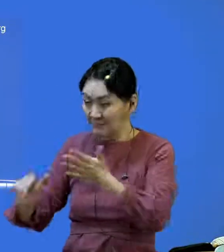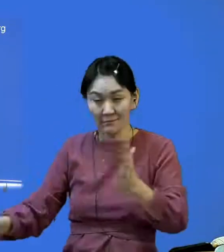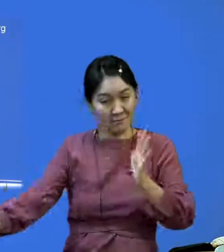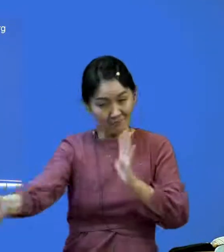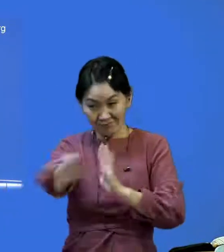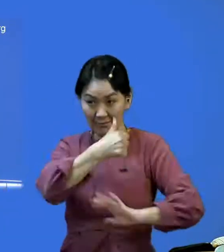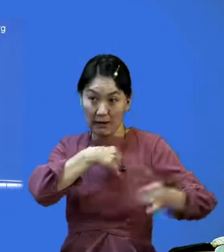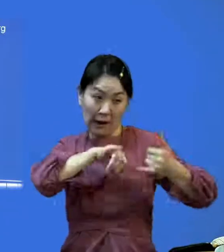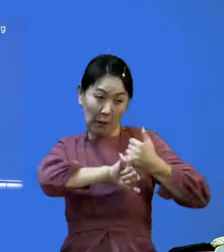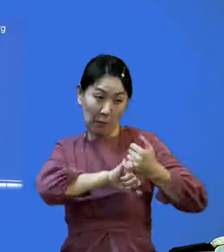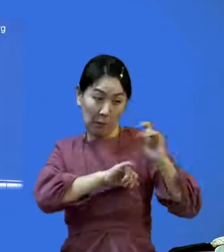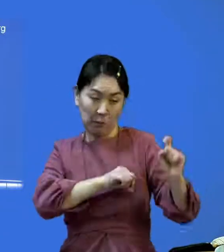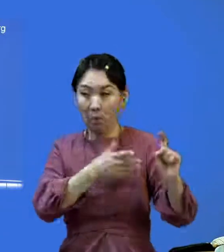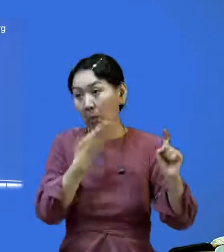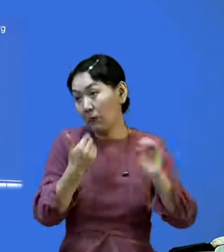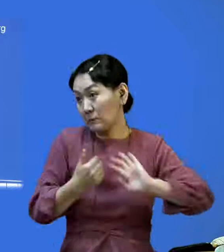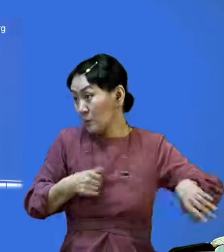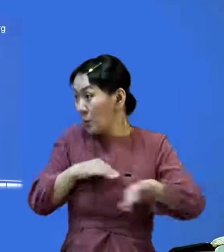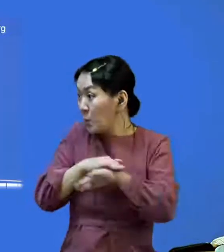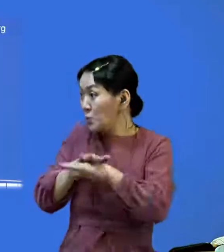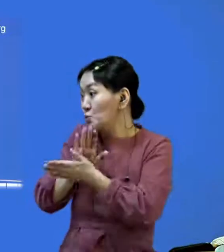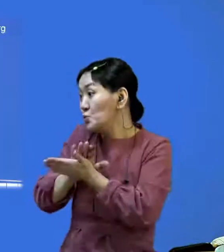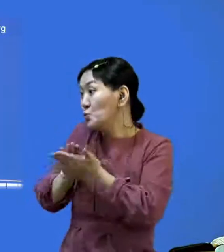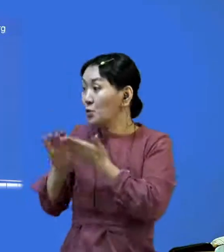Эхнэрээ хүртэл солиочий.